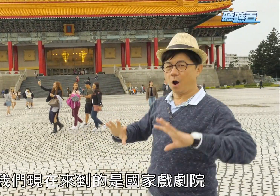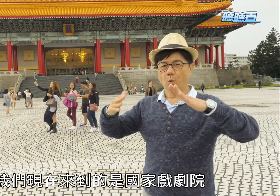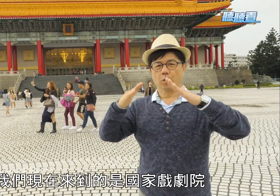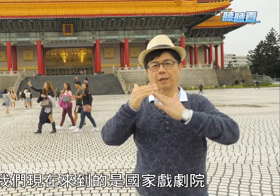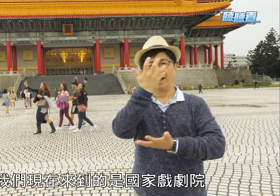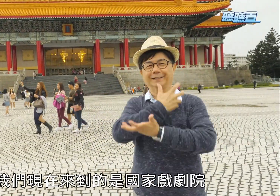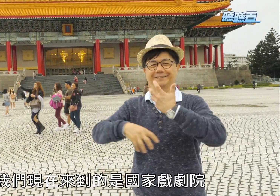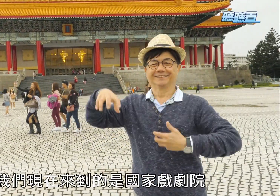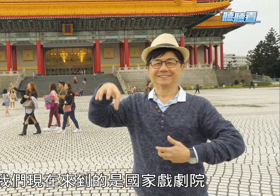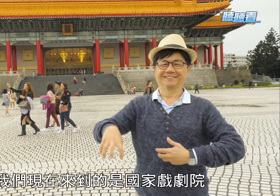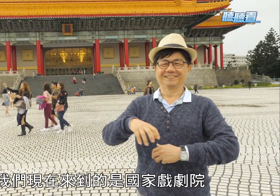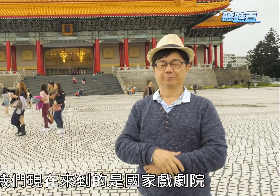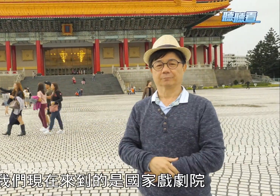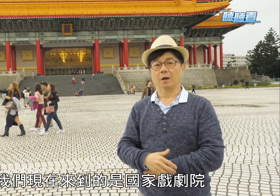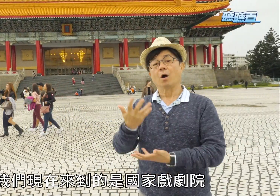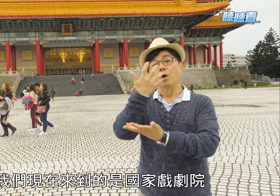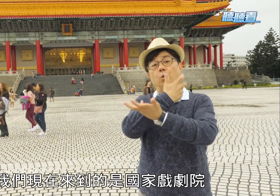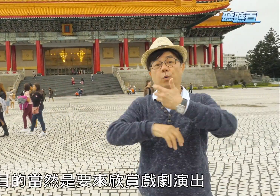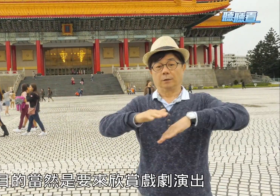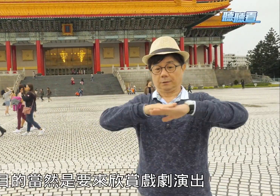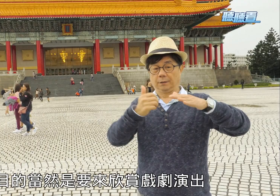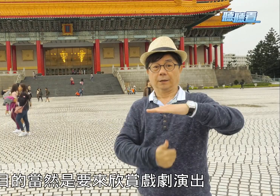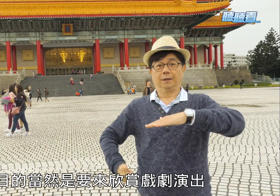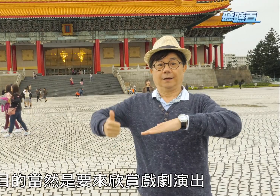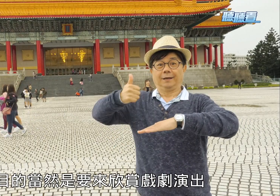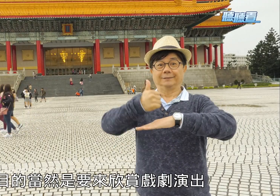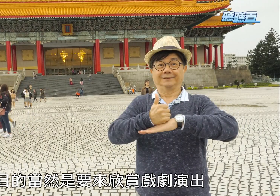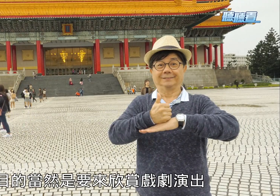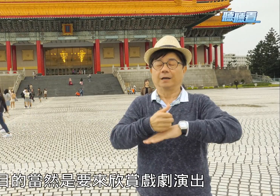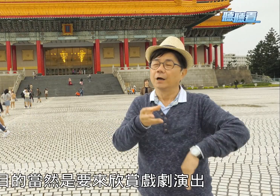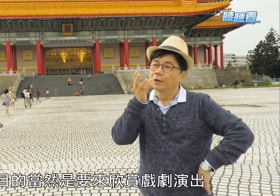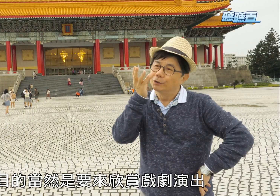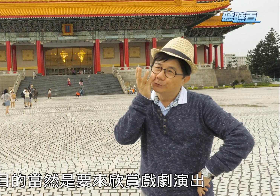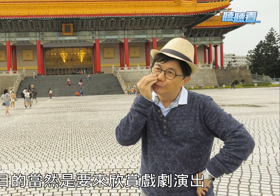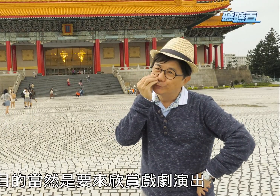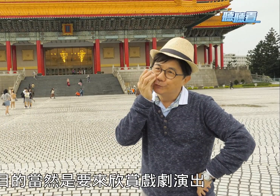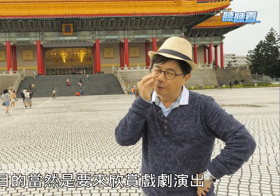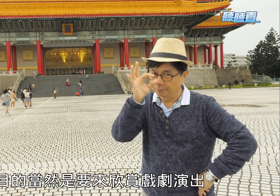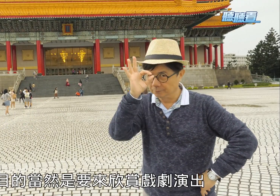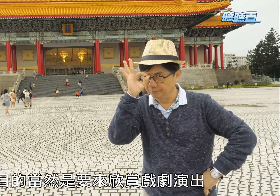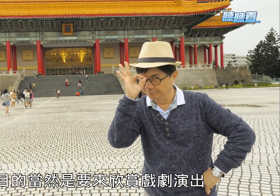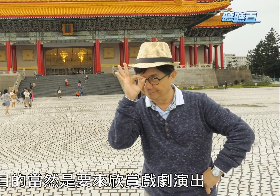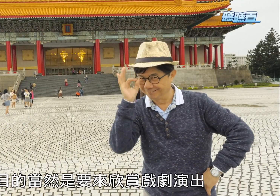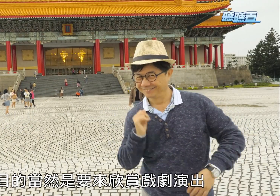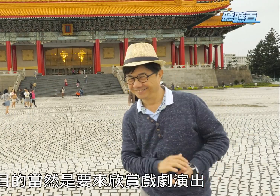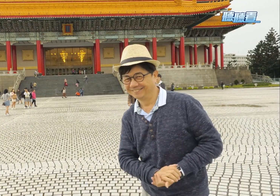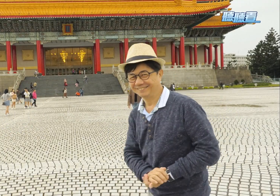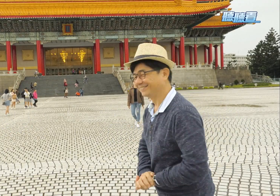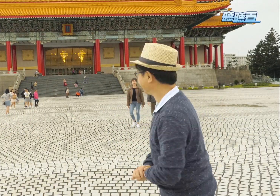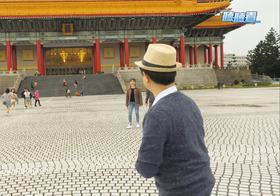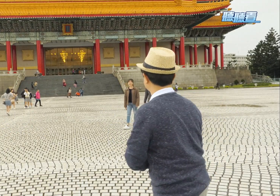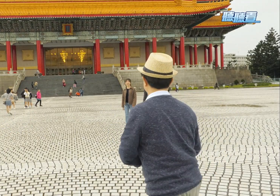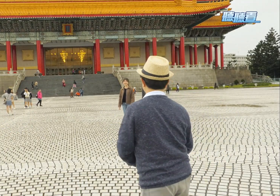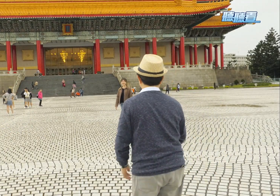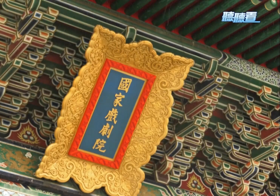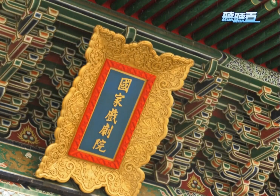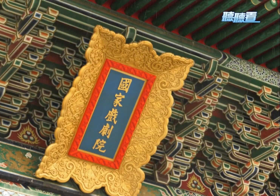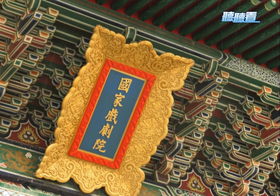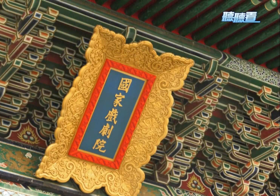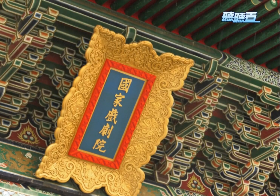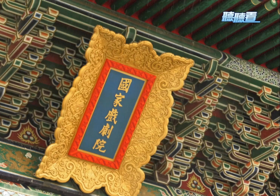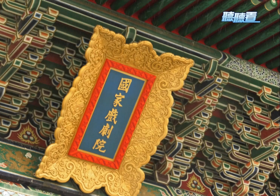在来到的是国家戏剧院，目的啊，当然是要来欣赏戏剧演出喽。嘿。